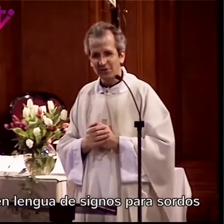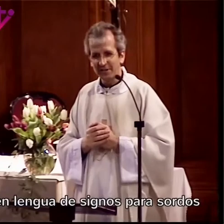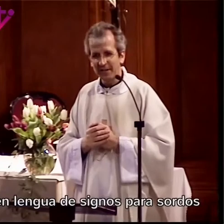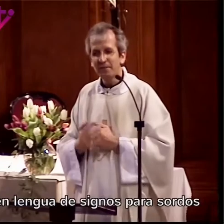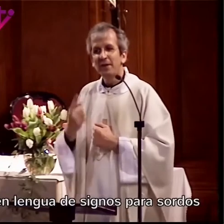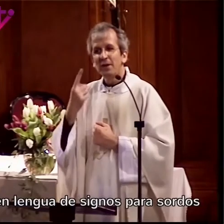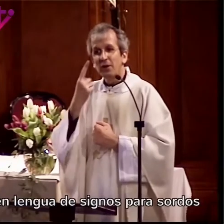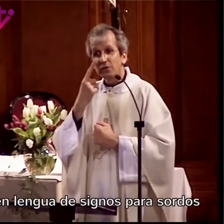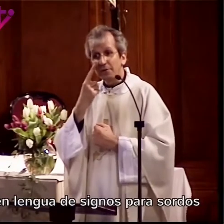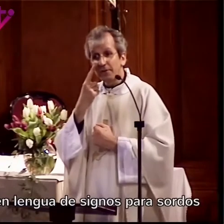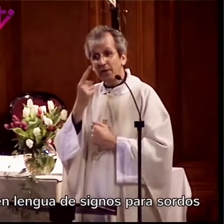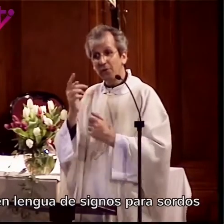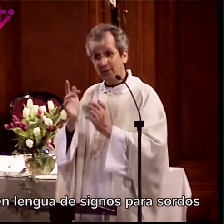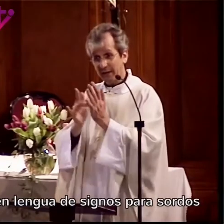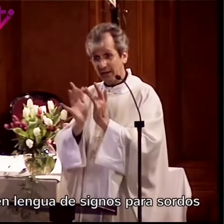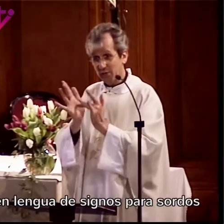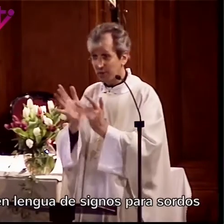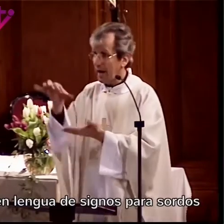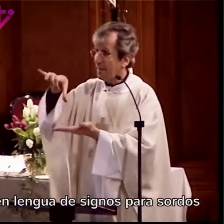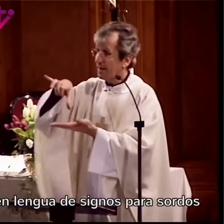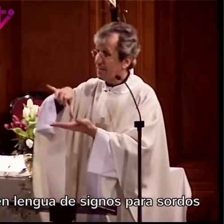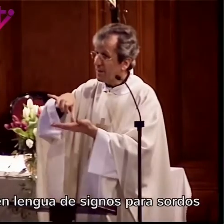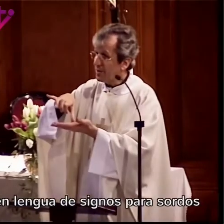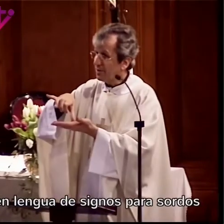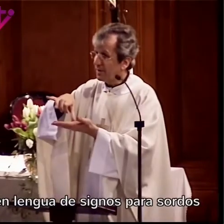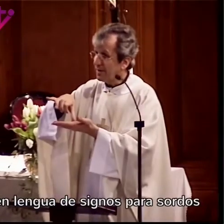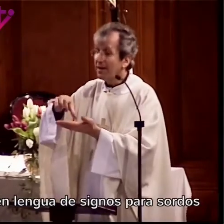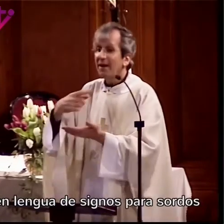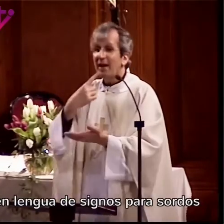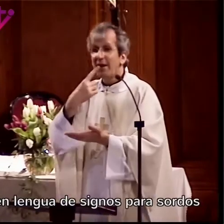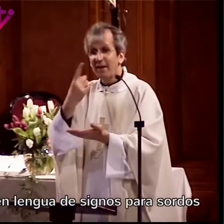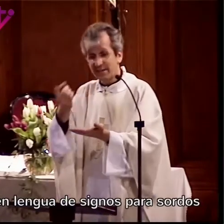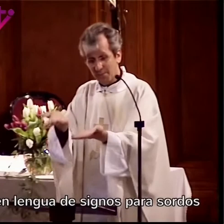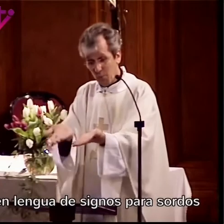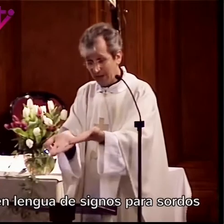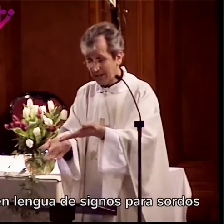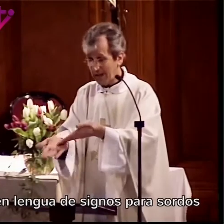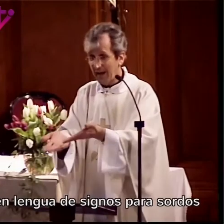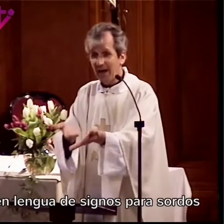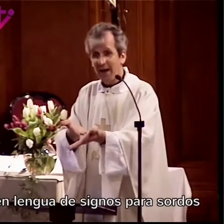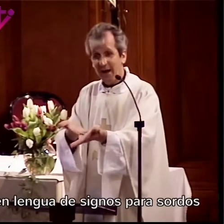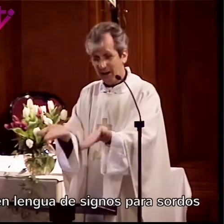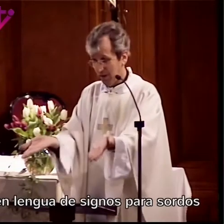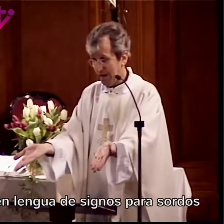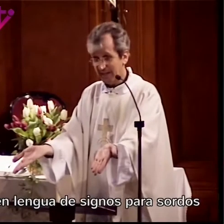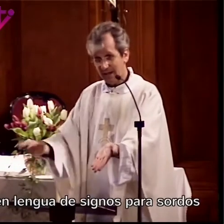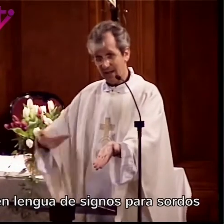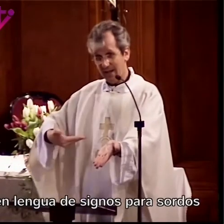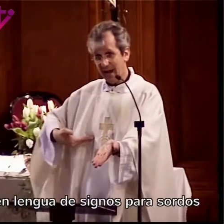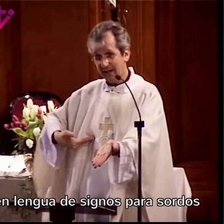os habéis fijado que Jesús aparece en medio les muestra las llagas de